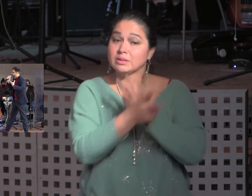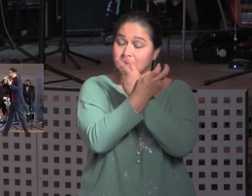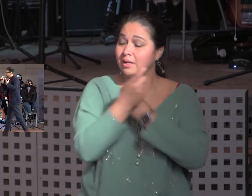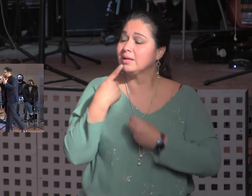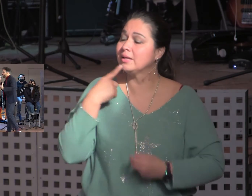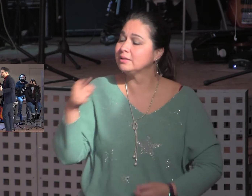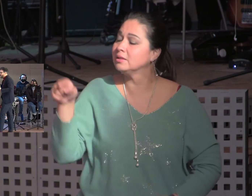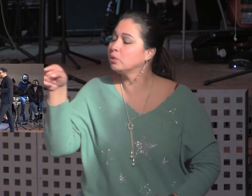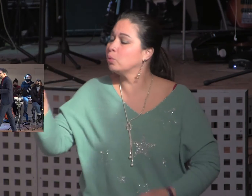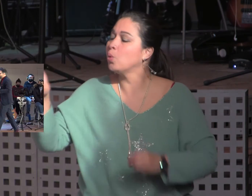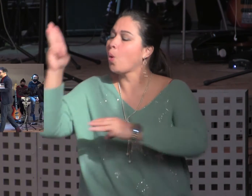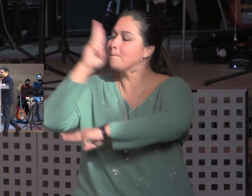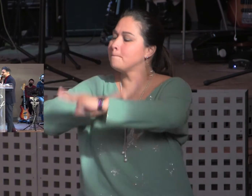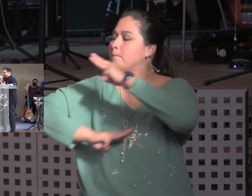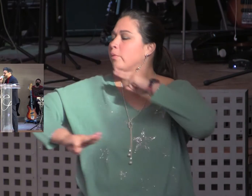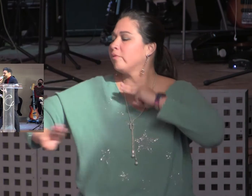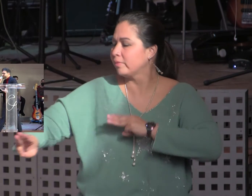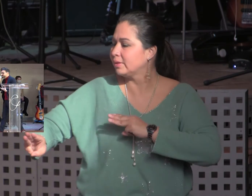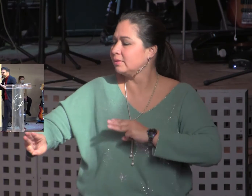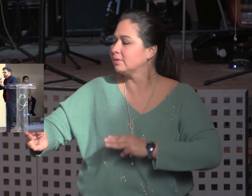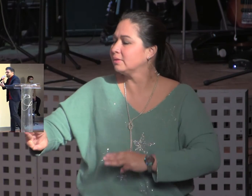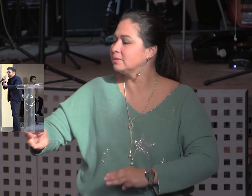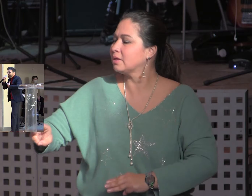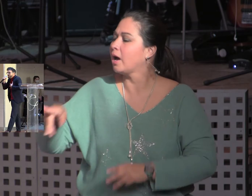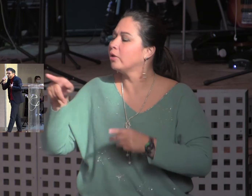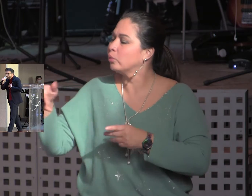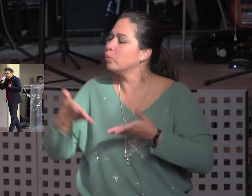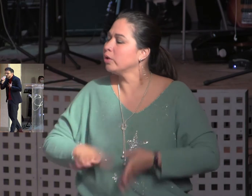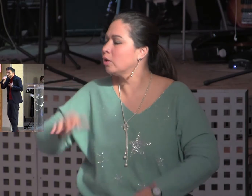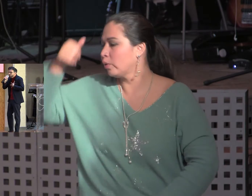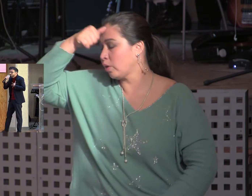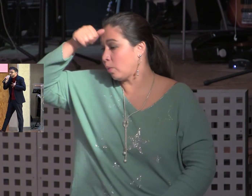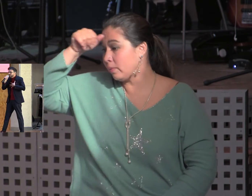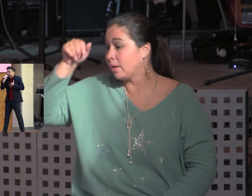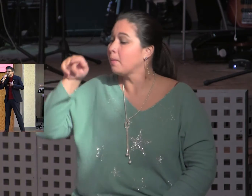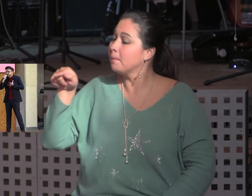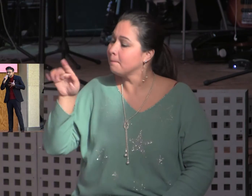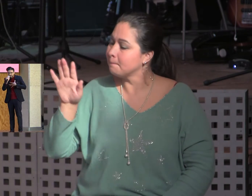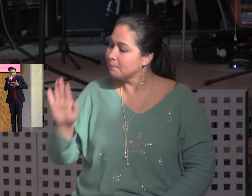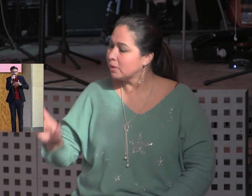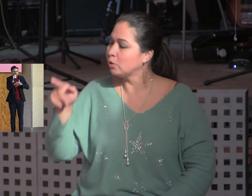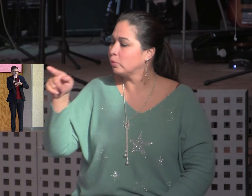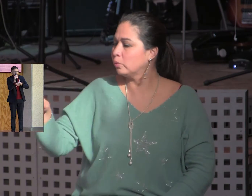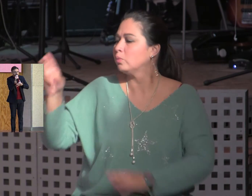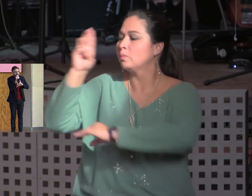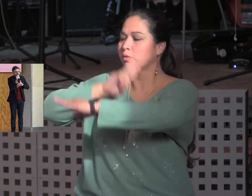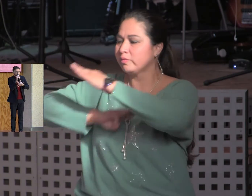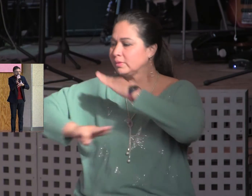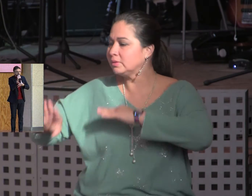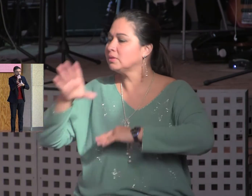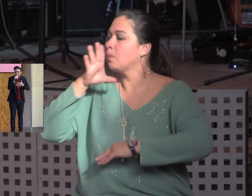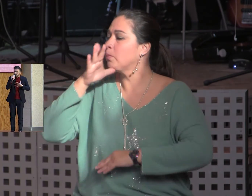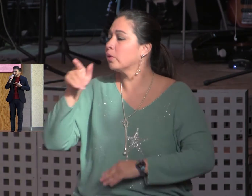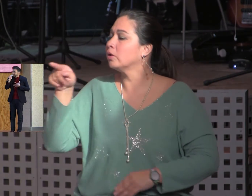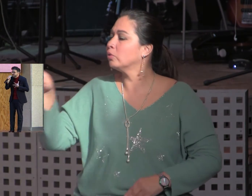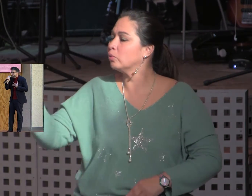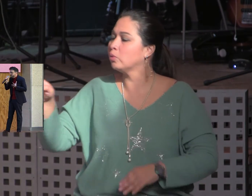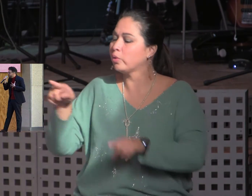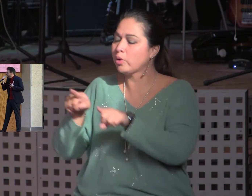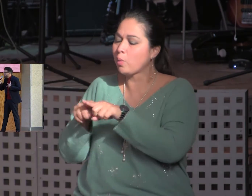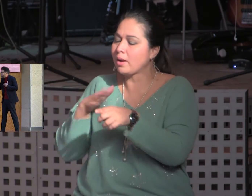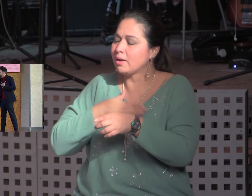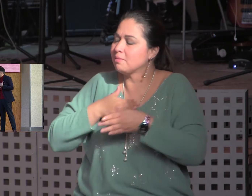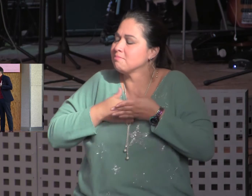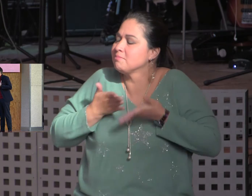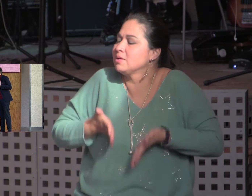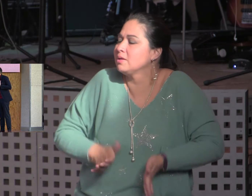pero profetiza porque eres mi hijo, yo te engendré. Ese pasaje que yo uso tantas